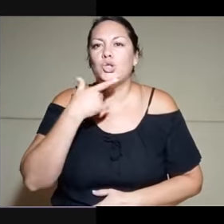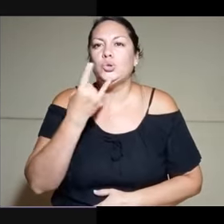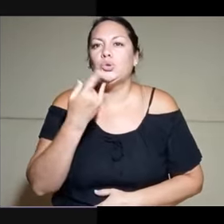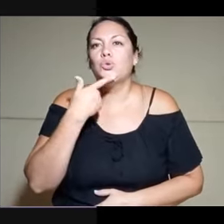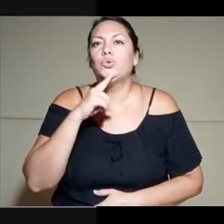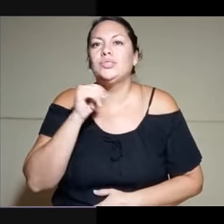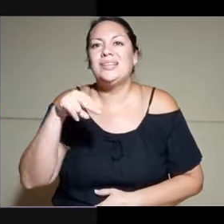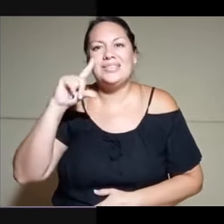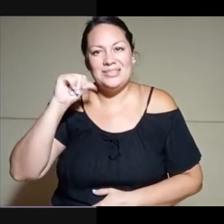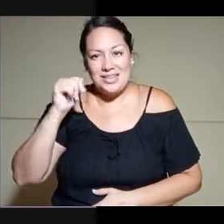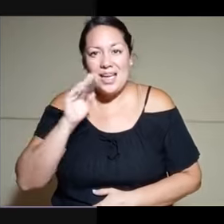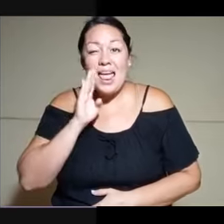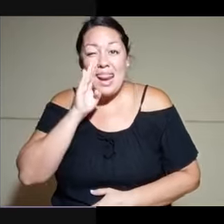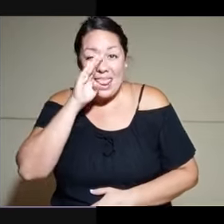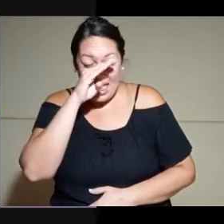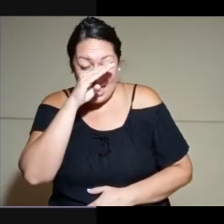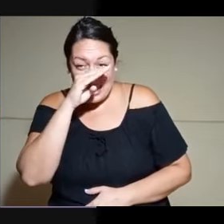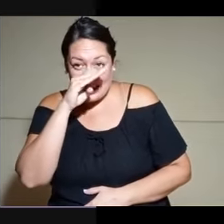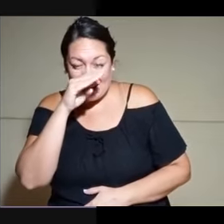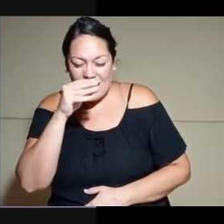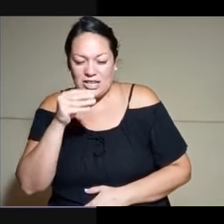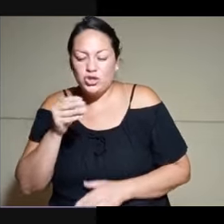Y la sustancia negra o sustancia negra